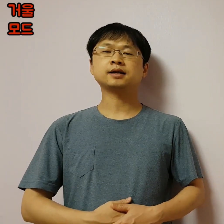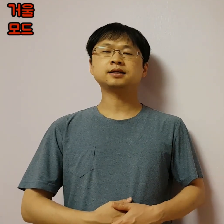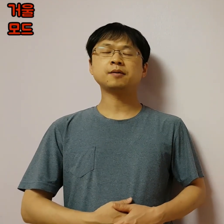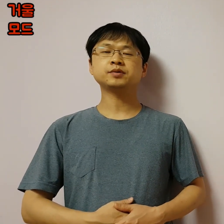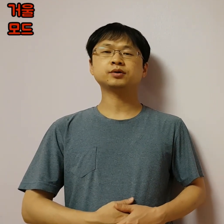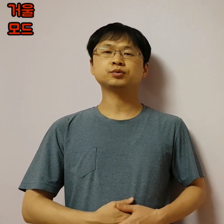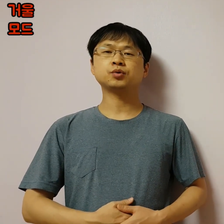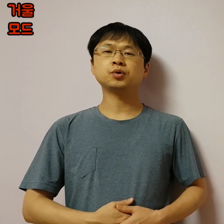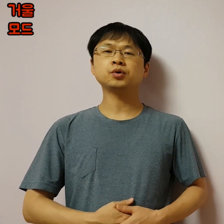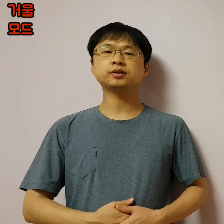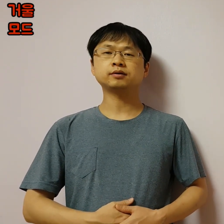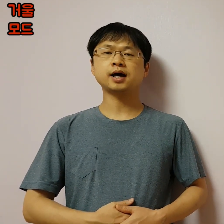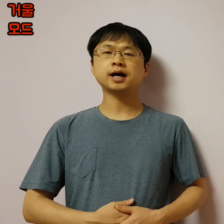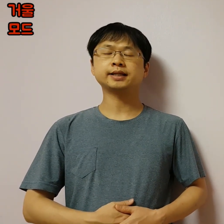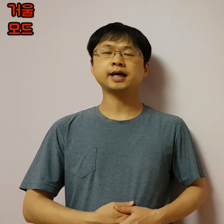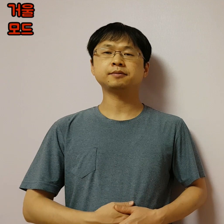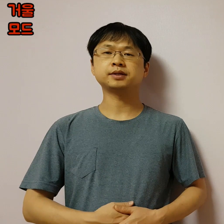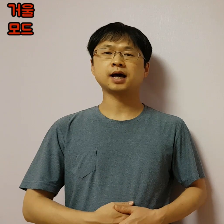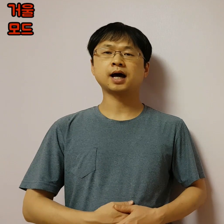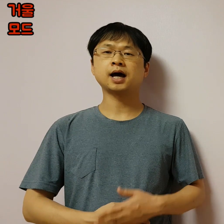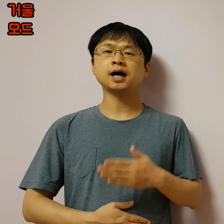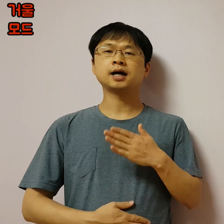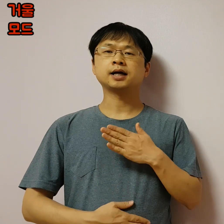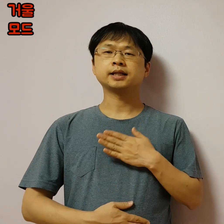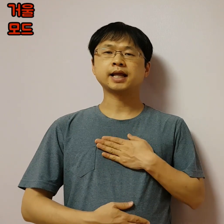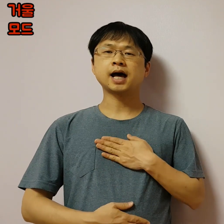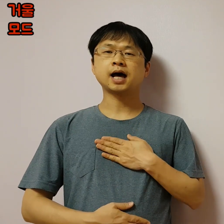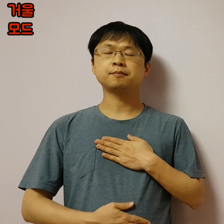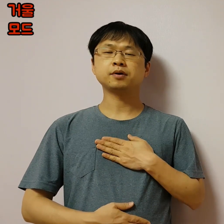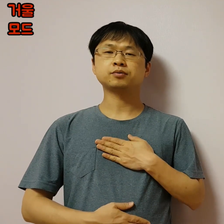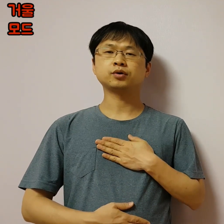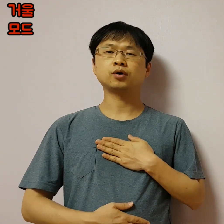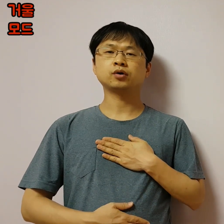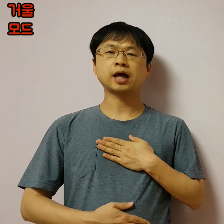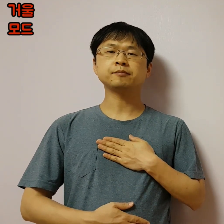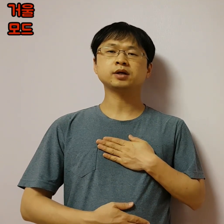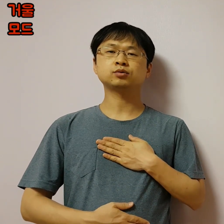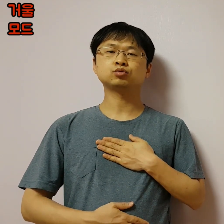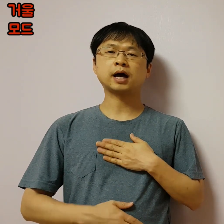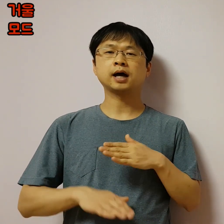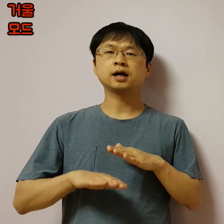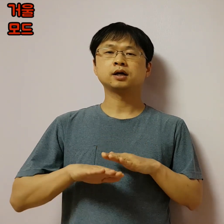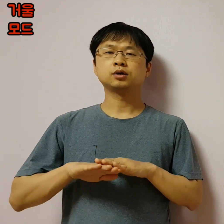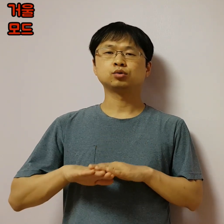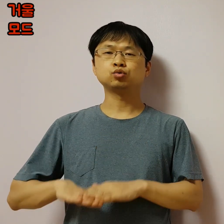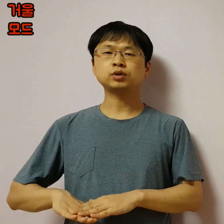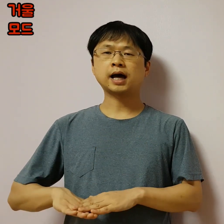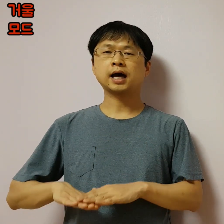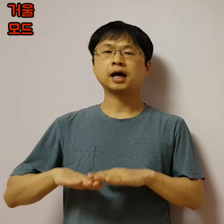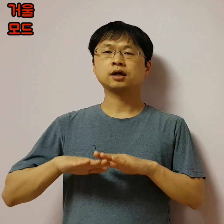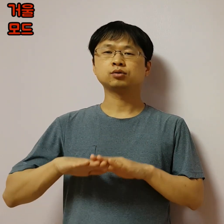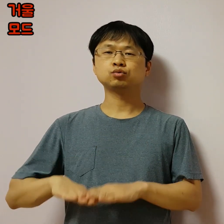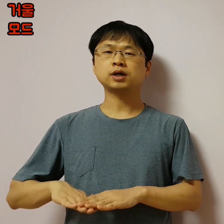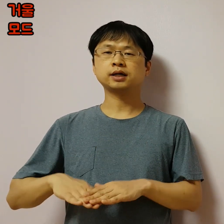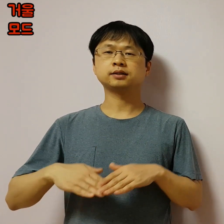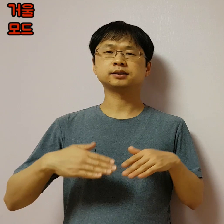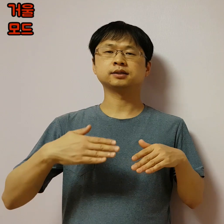나를 남겨두고 떠나가네입니다. 나 배웠고요. 남겨두다, 두다 하는